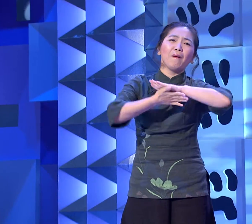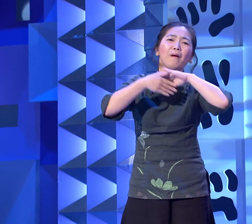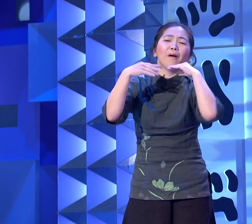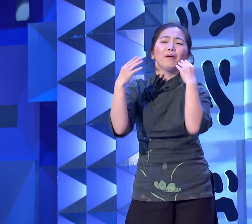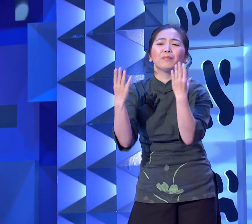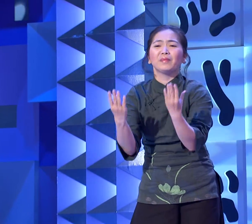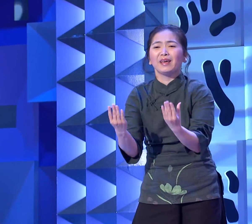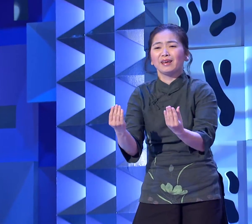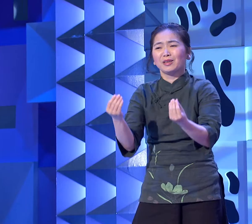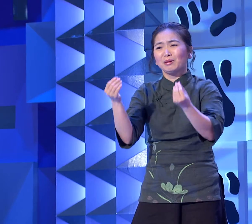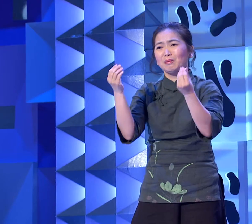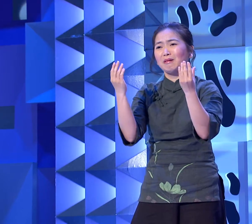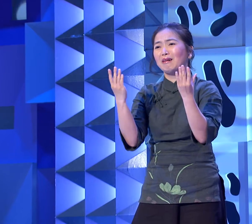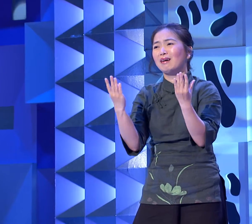无变化。